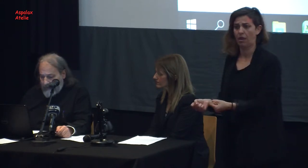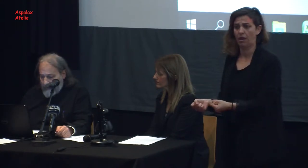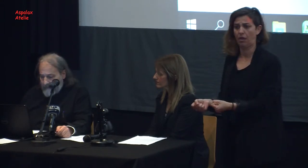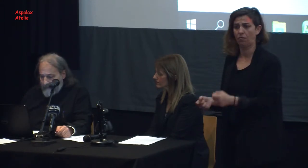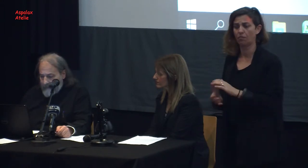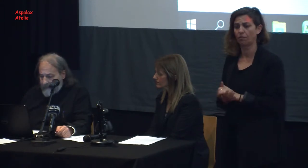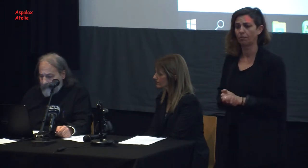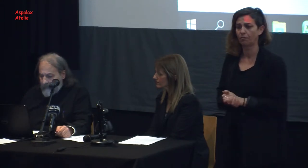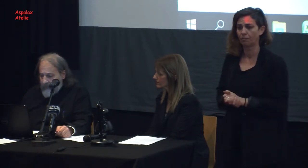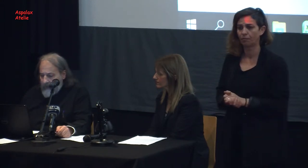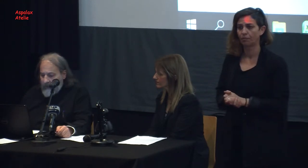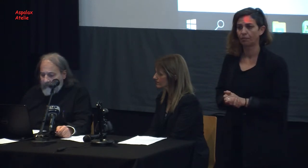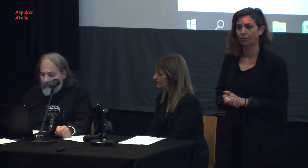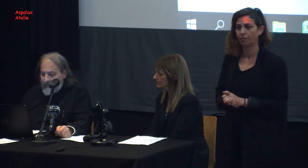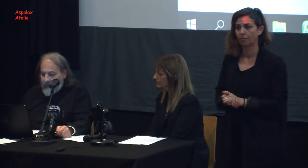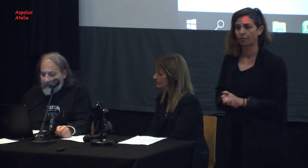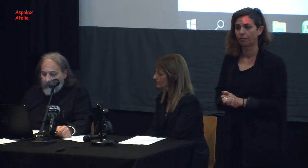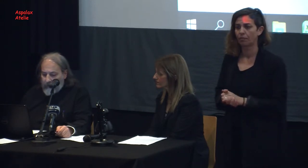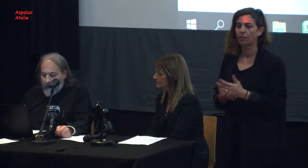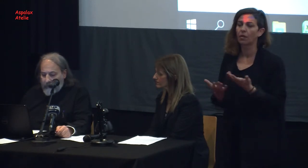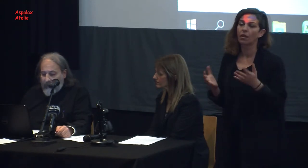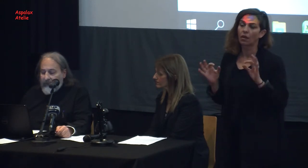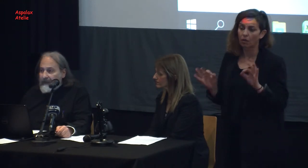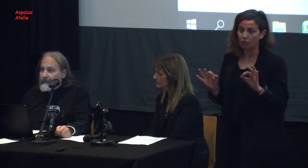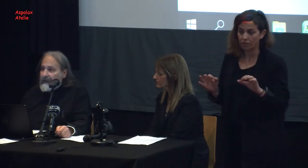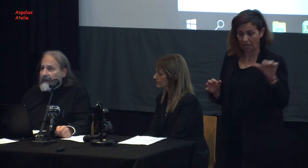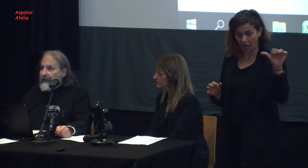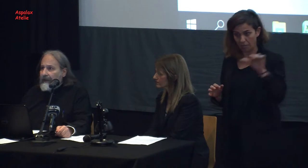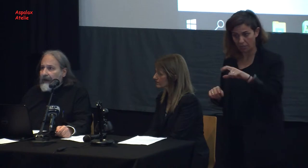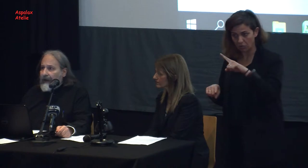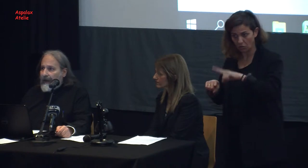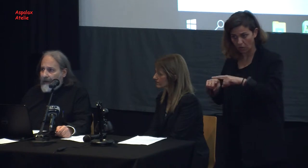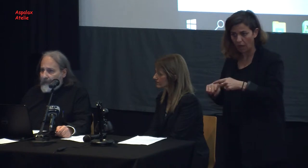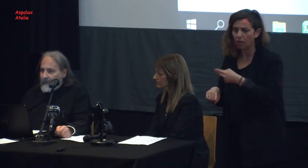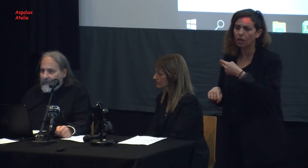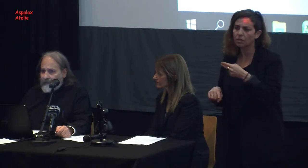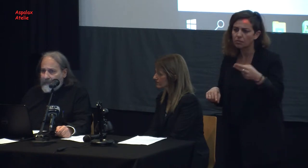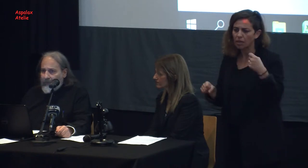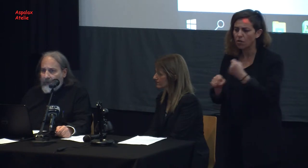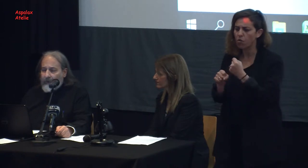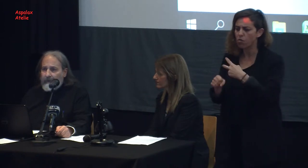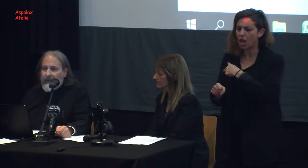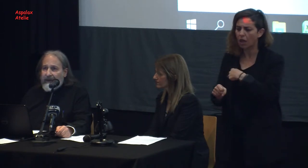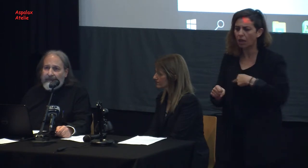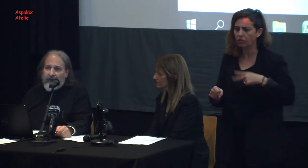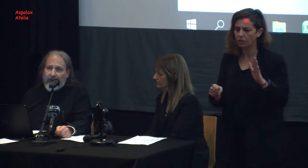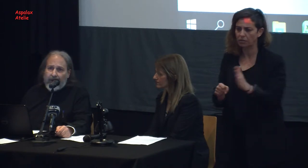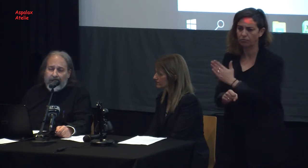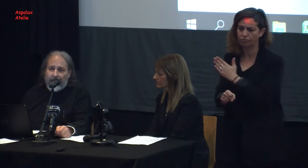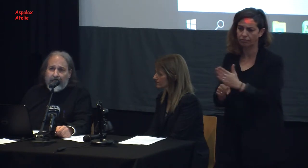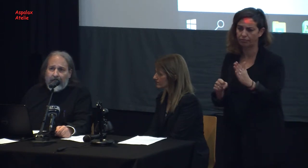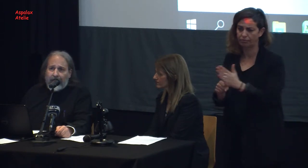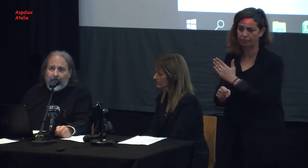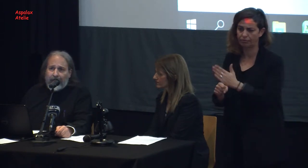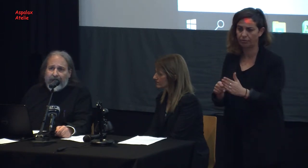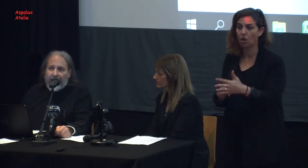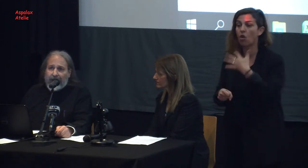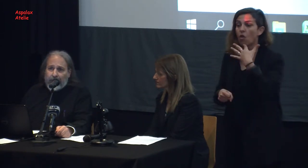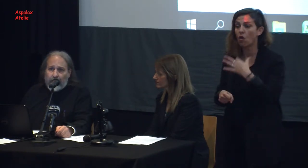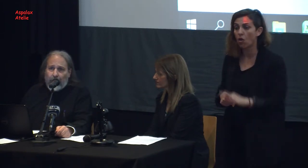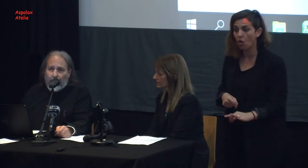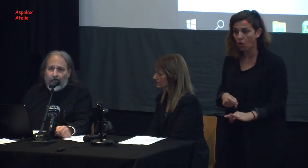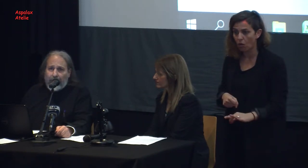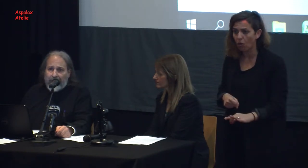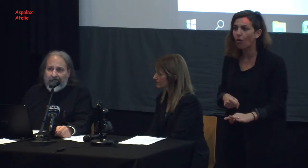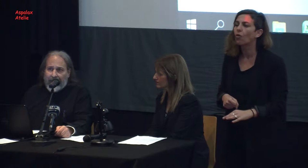οποίο είχαμε ανάγκη. Βέβαια με αυτόν τον τρόπο κατέστρεψα την καριέρα μου, διότι μαθαίρεθηκε ότι γι'